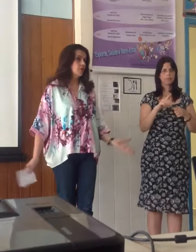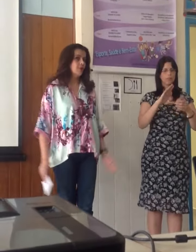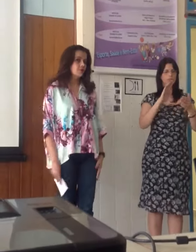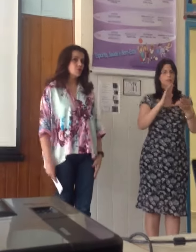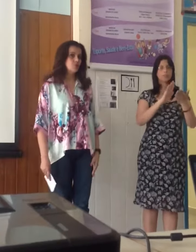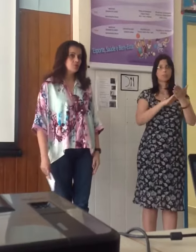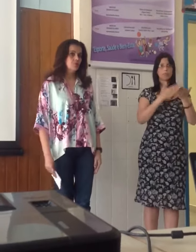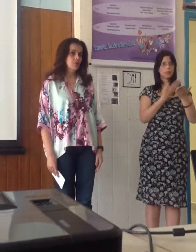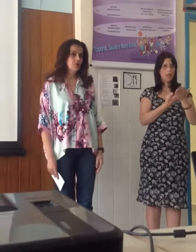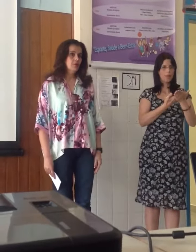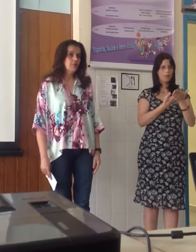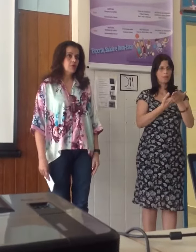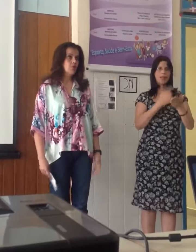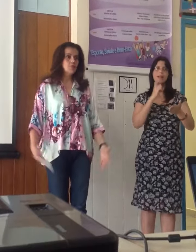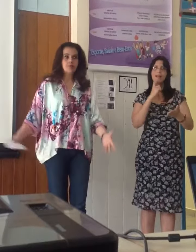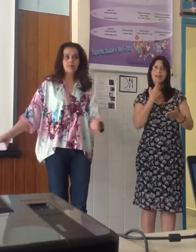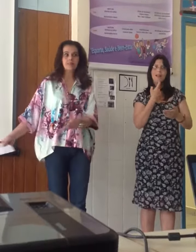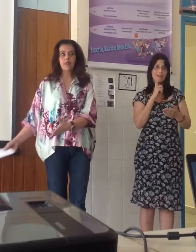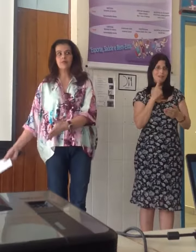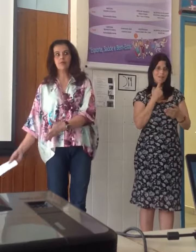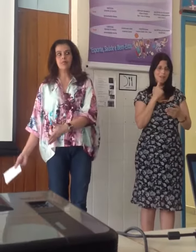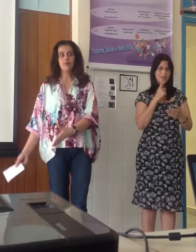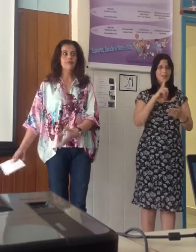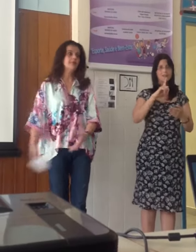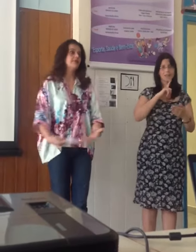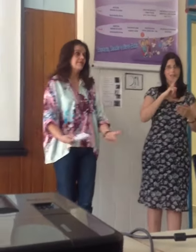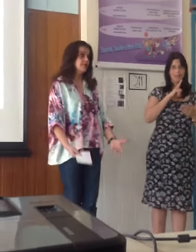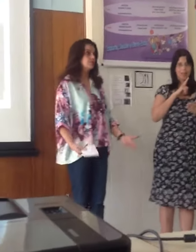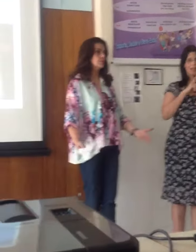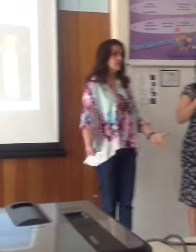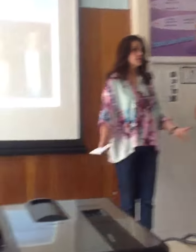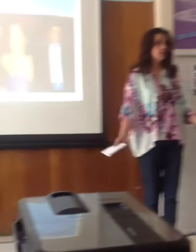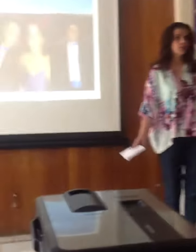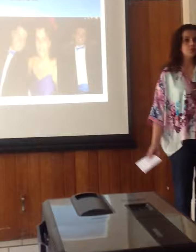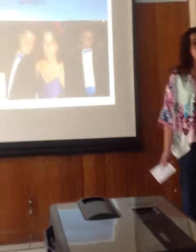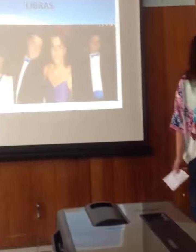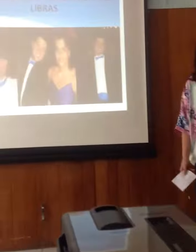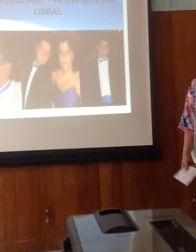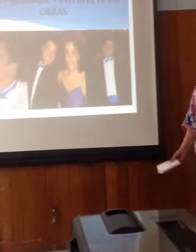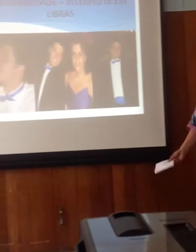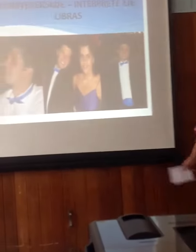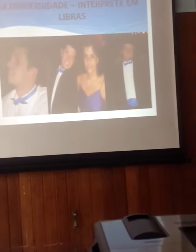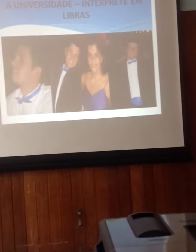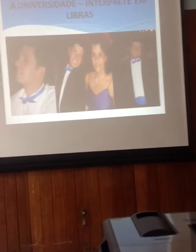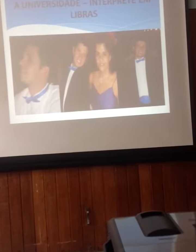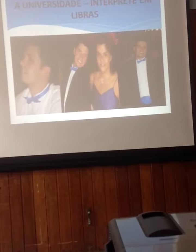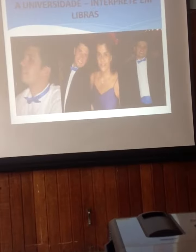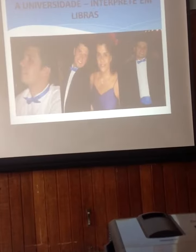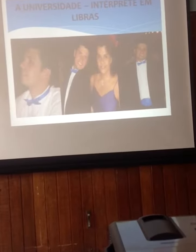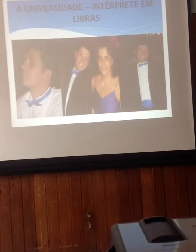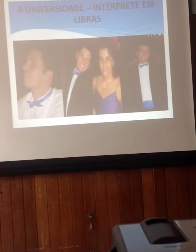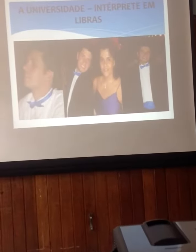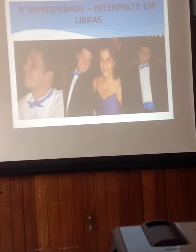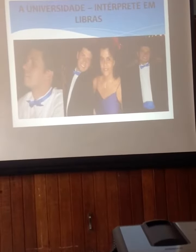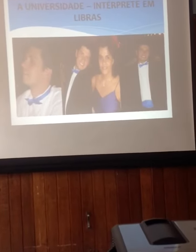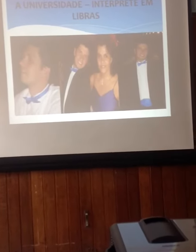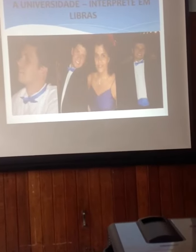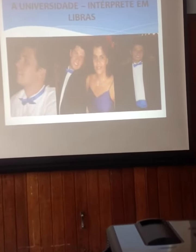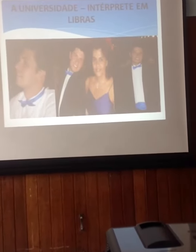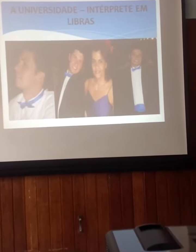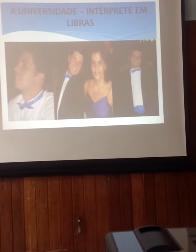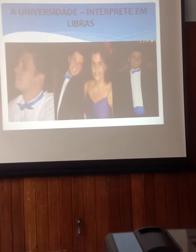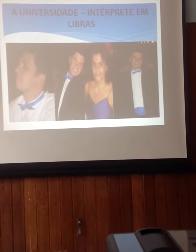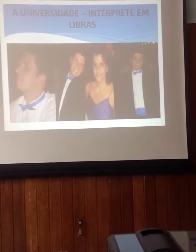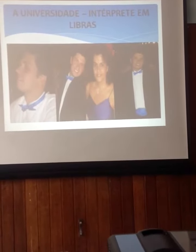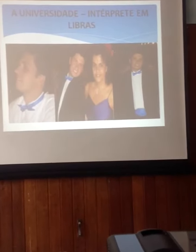alunos de alunos surdos. Como que esses 7 intérpretes vão atender 200 alunos surdos? Metade ou